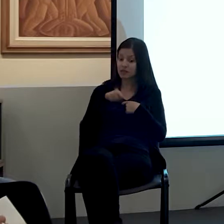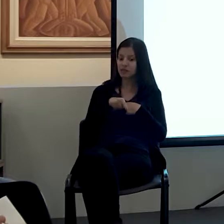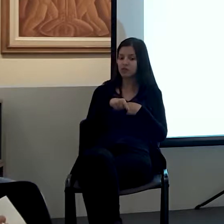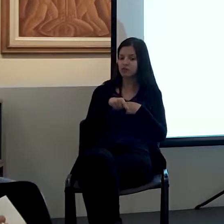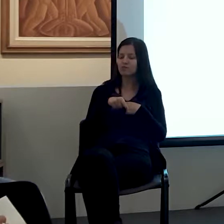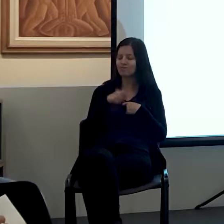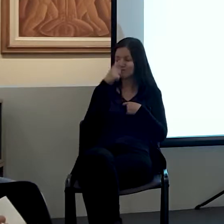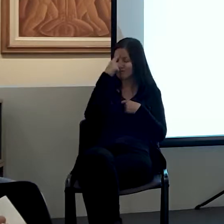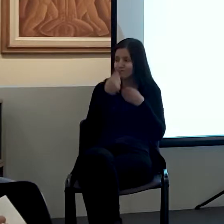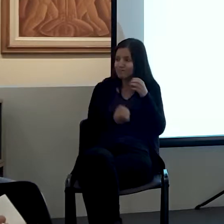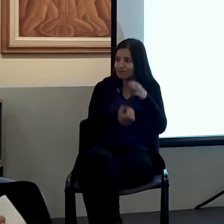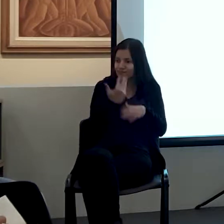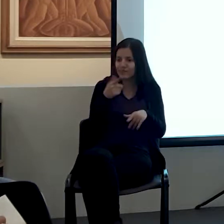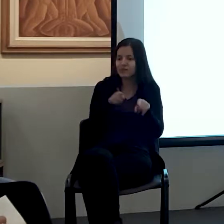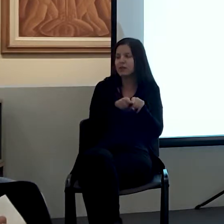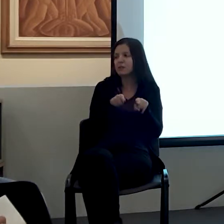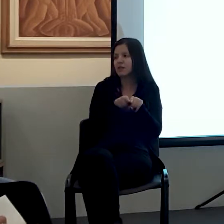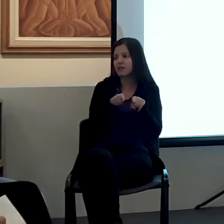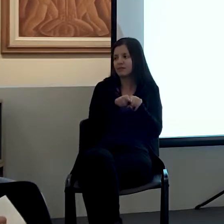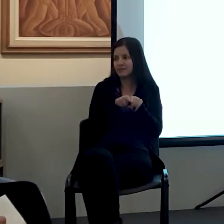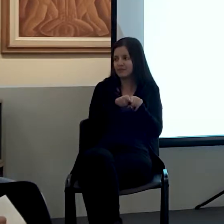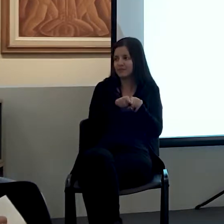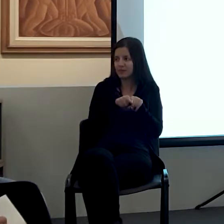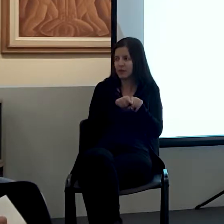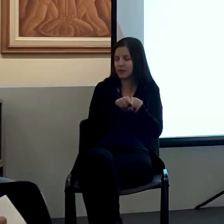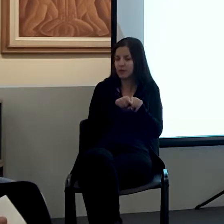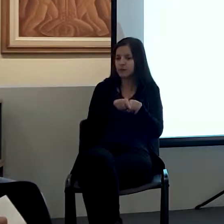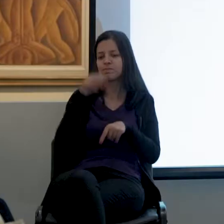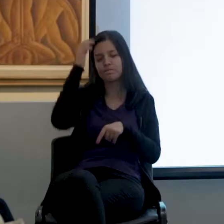se inventar, precisa compor isso.